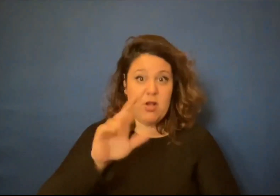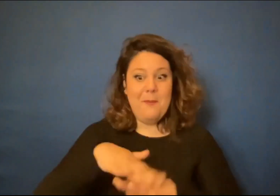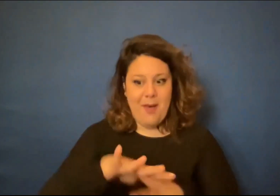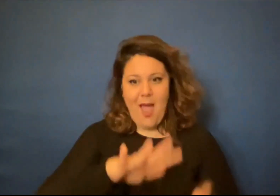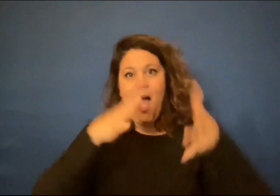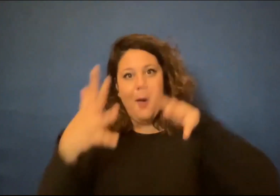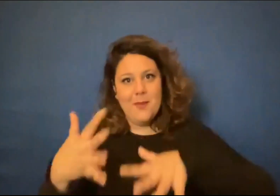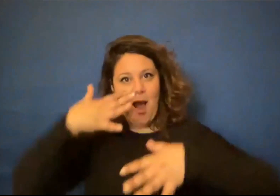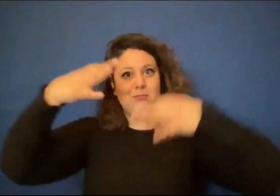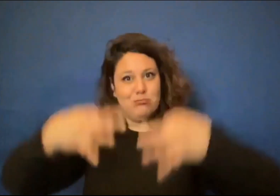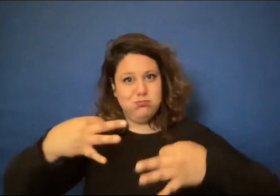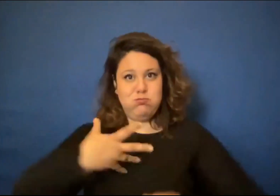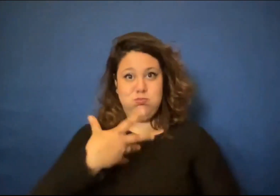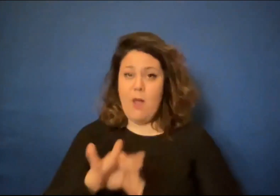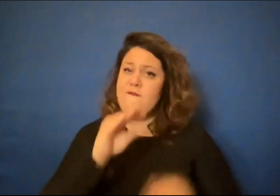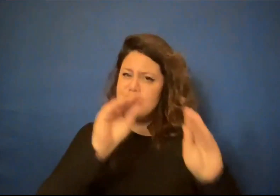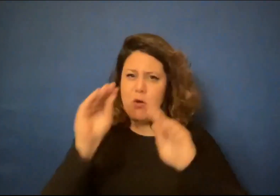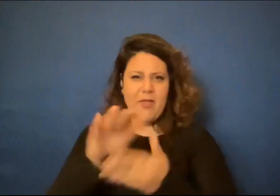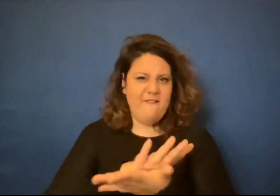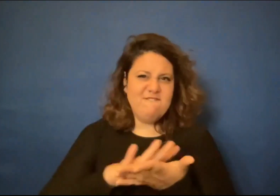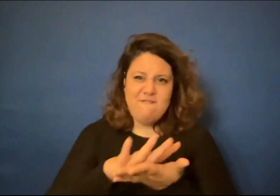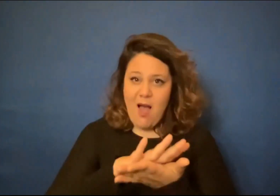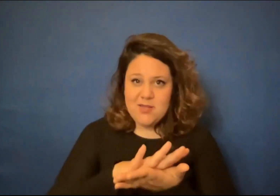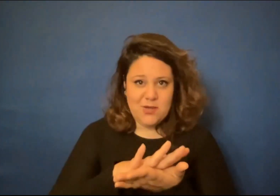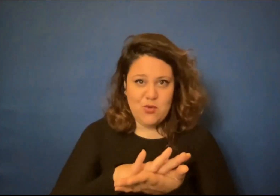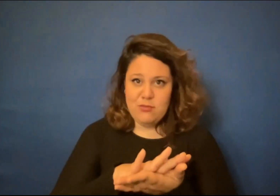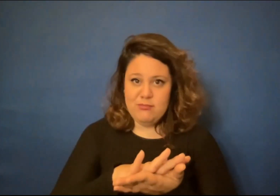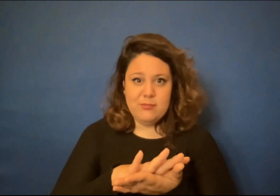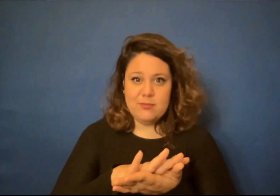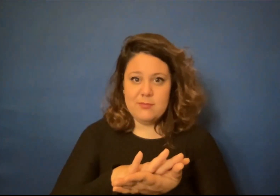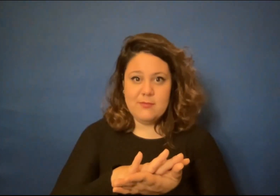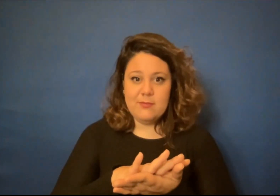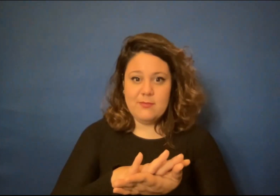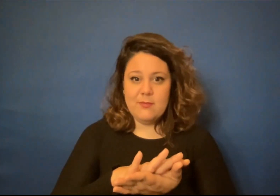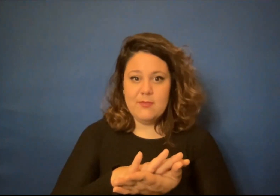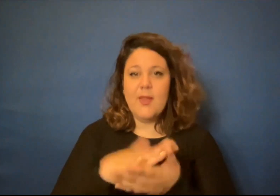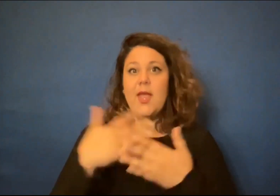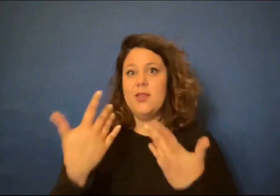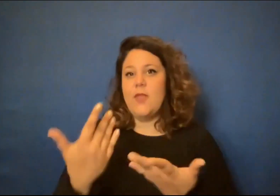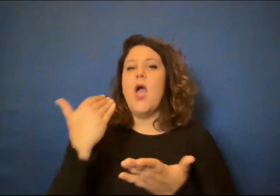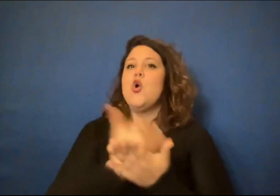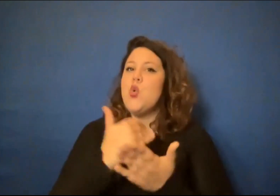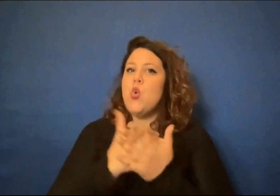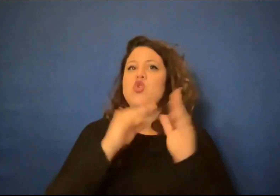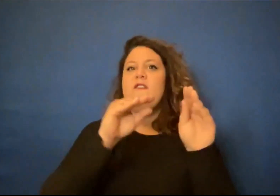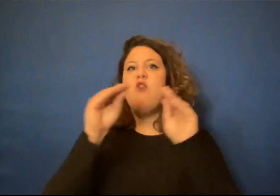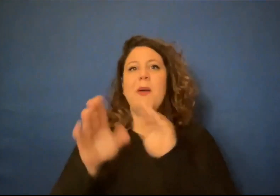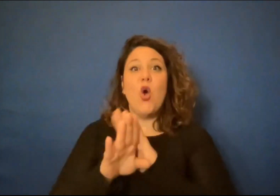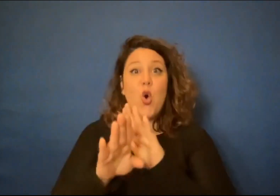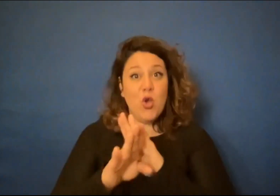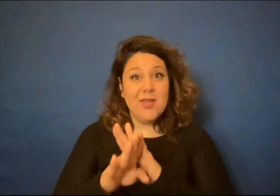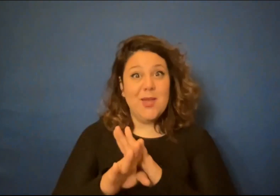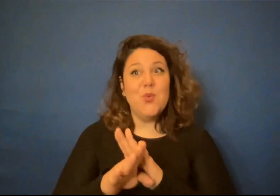con garantías. La formación es básica y no estaría de por más que pues, los cursos de formación continua también existiera este tipo